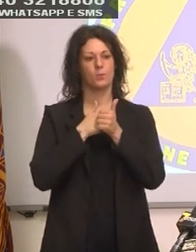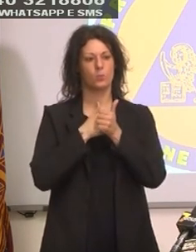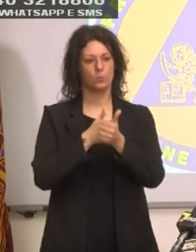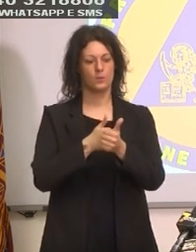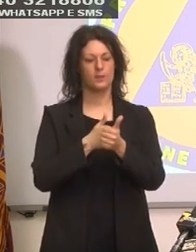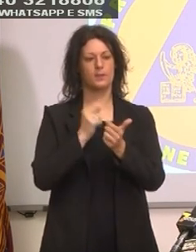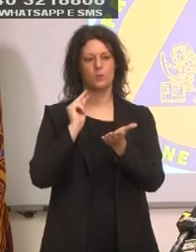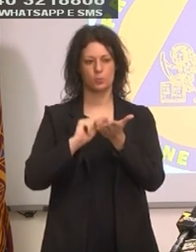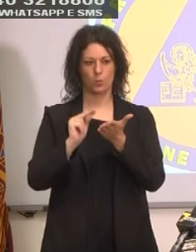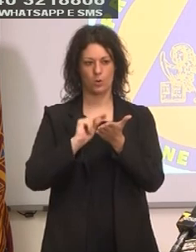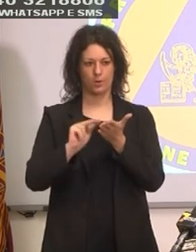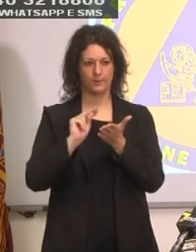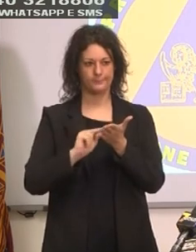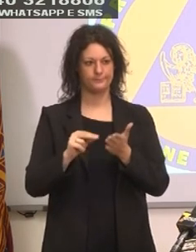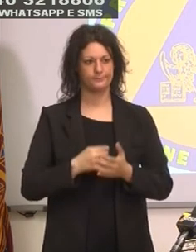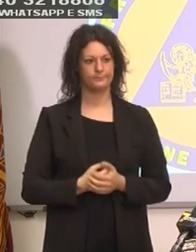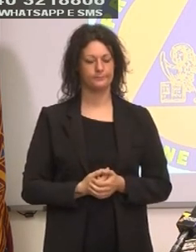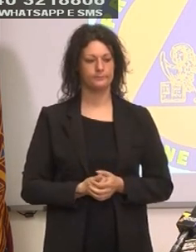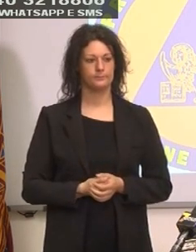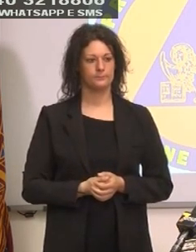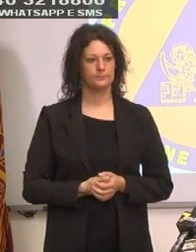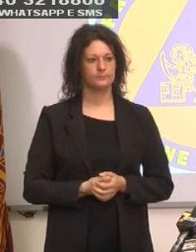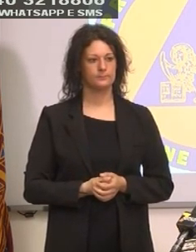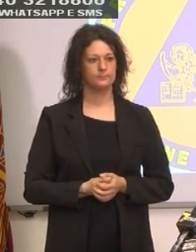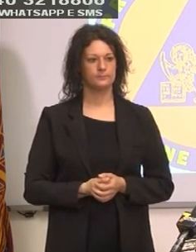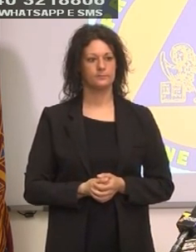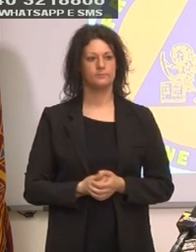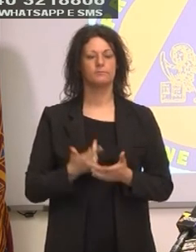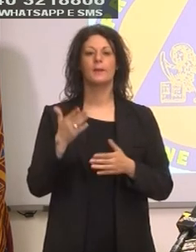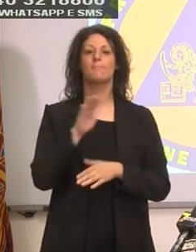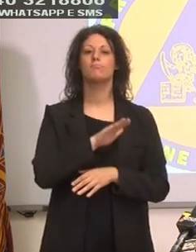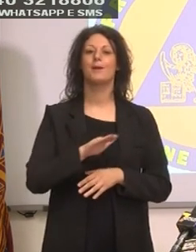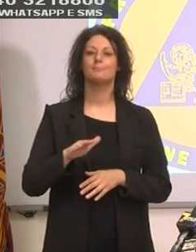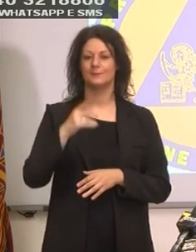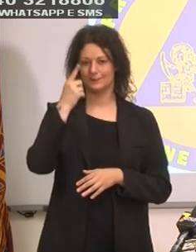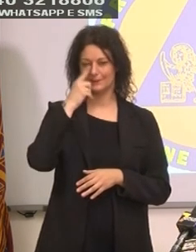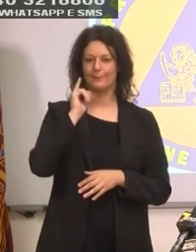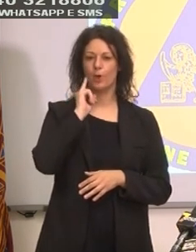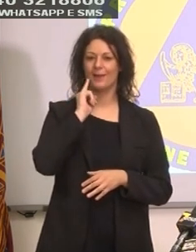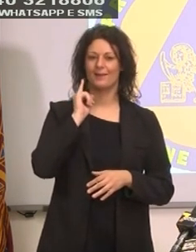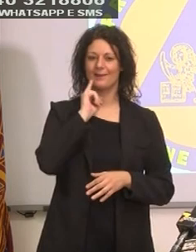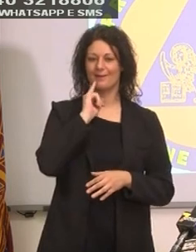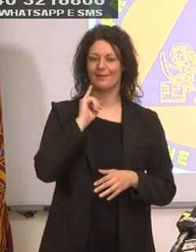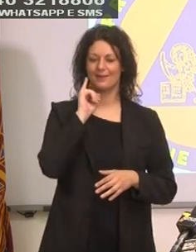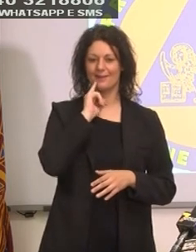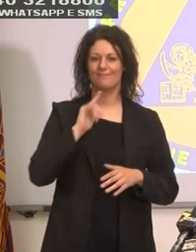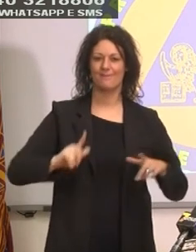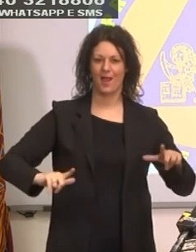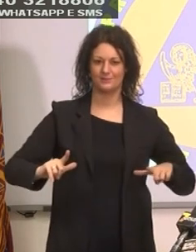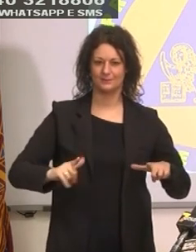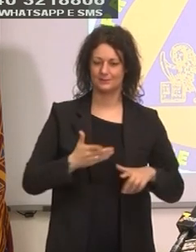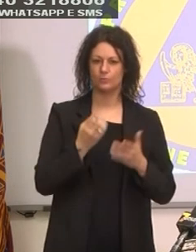la scuola, che succede per l'infanzia, la scuola di infanzia? Perché lì